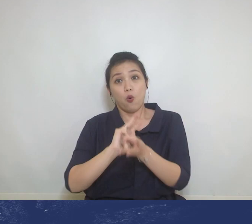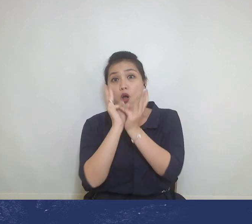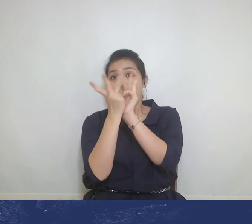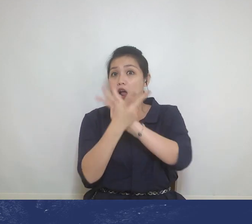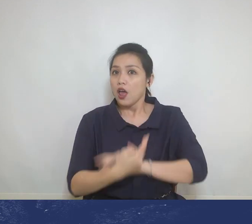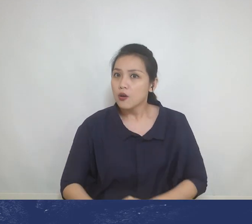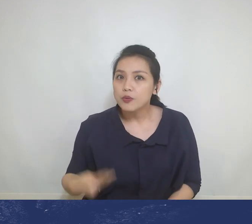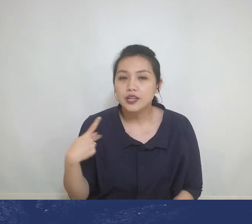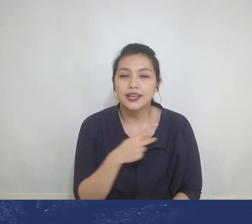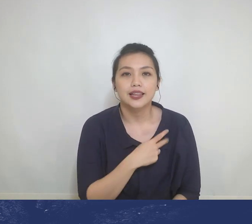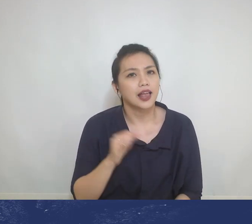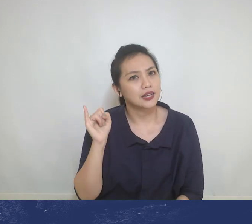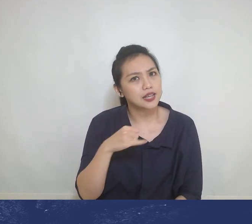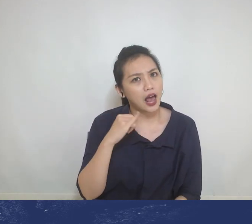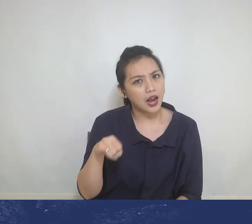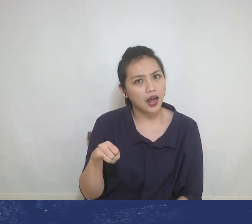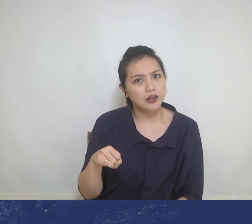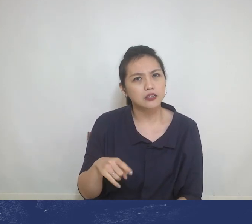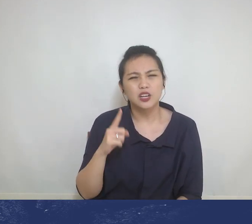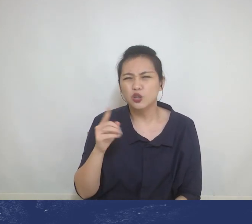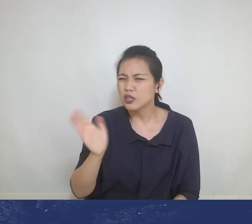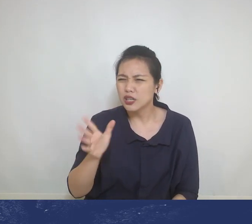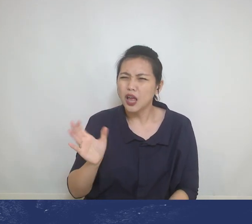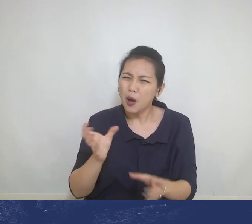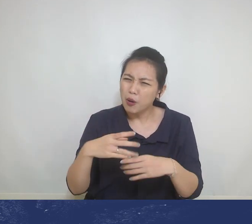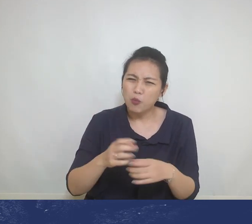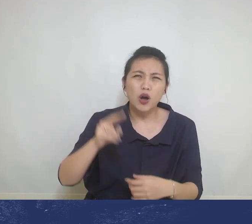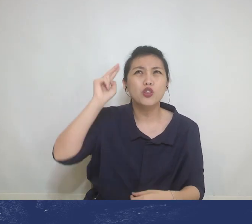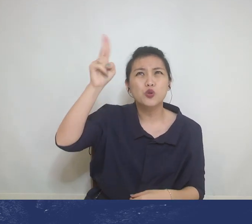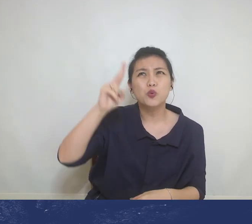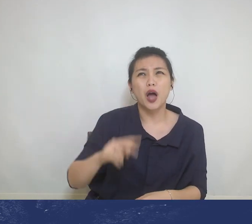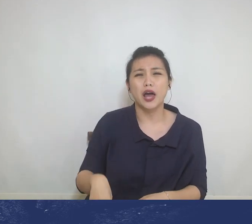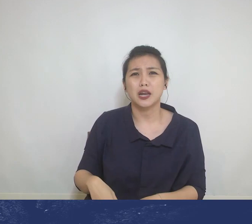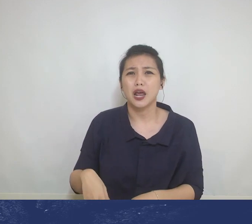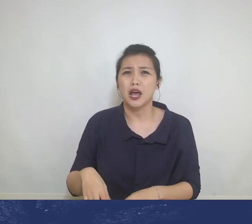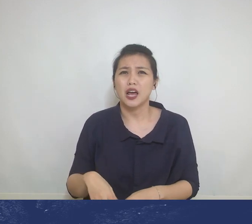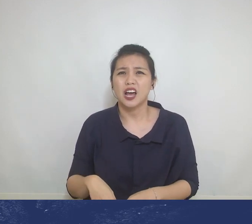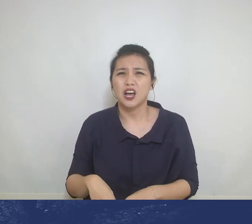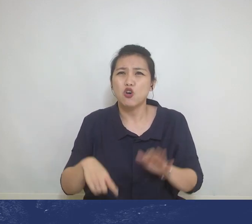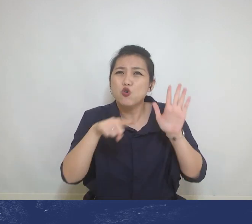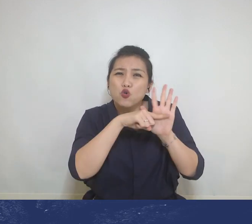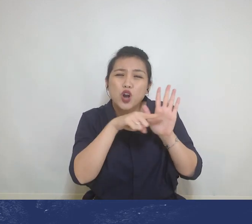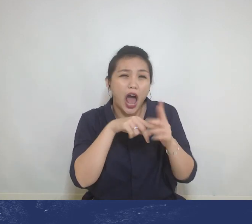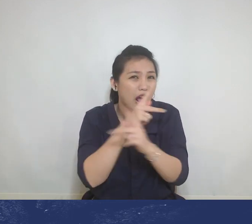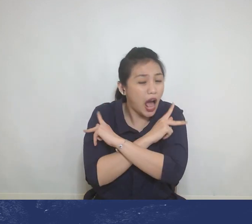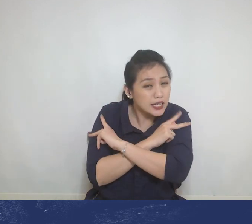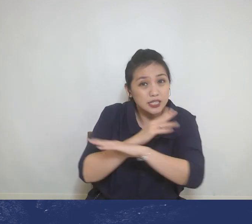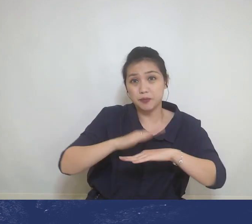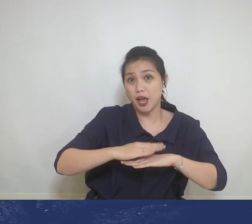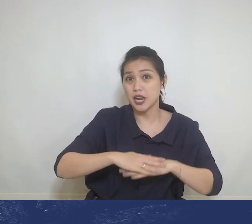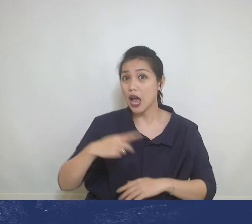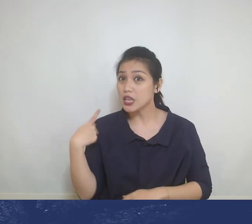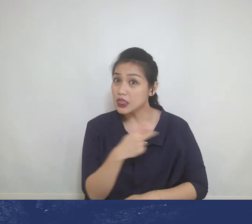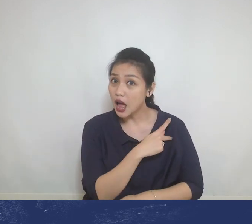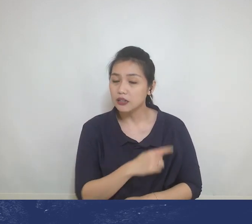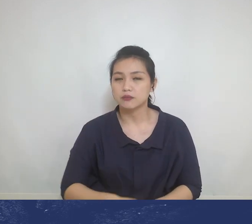secara pribadi yang kita lakukan dengan sengaja itu ternyata tidak membuat Tuhan berkurang cintanya kepada kita. Hari